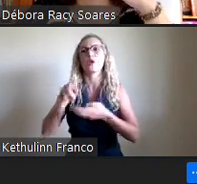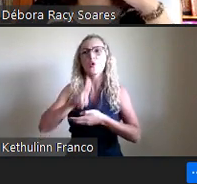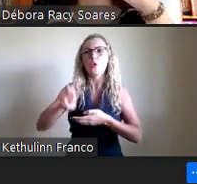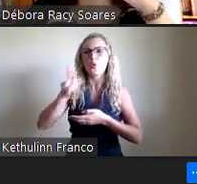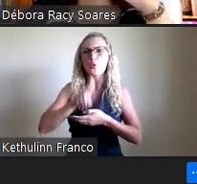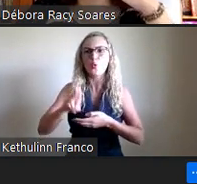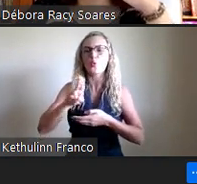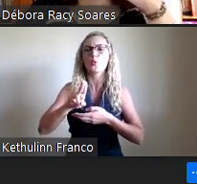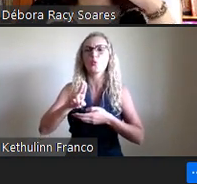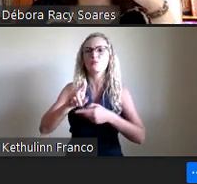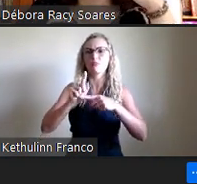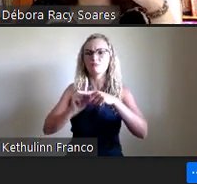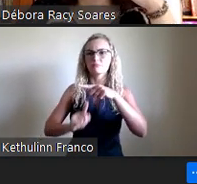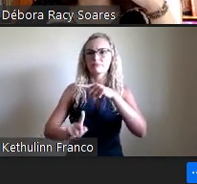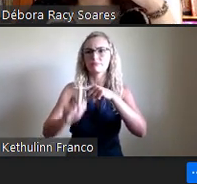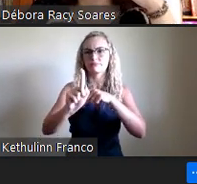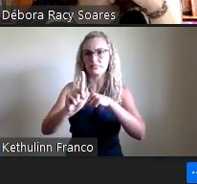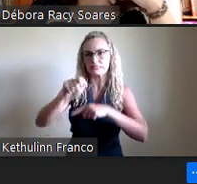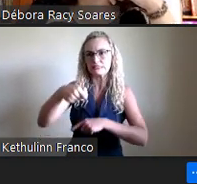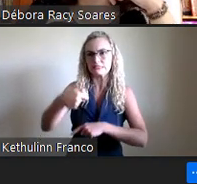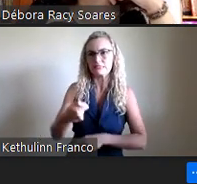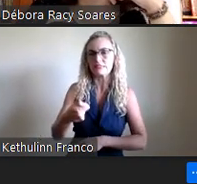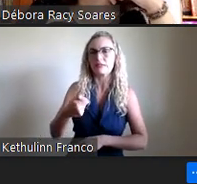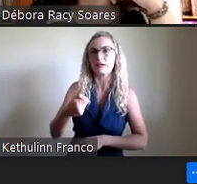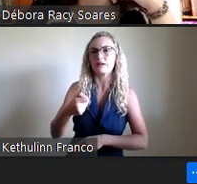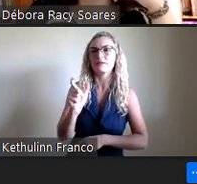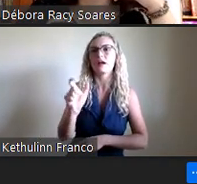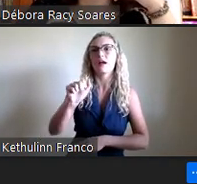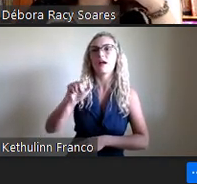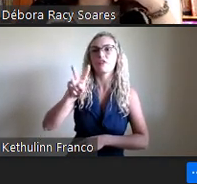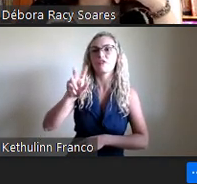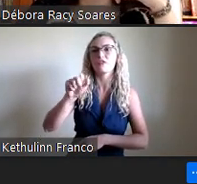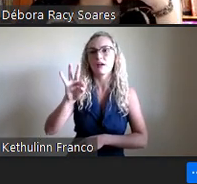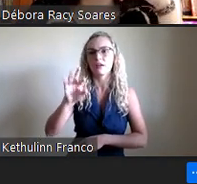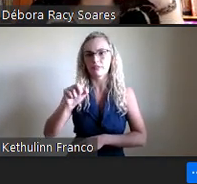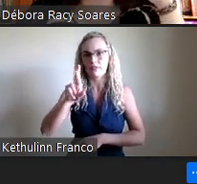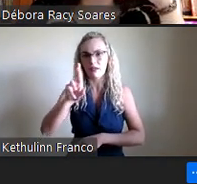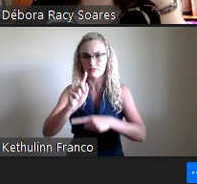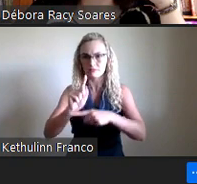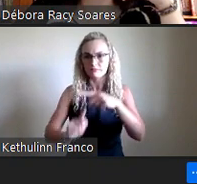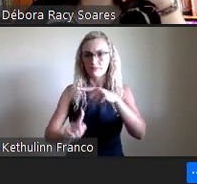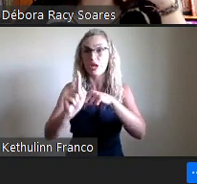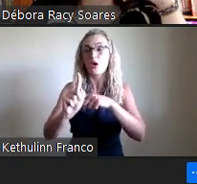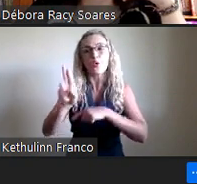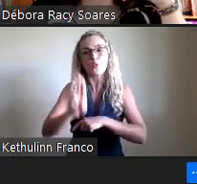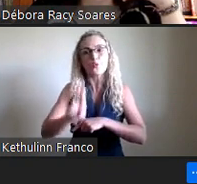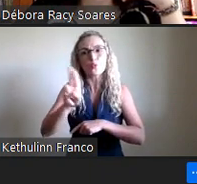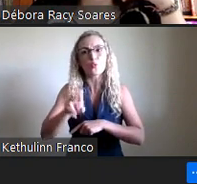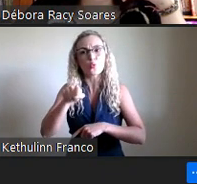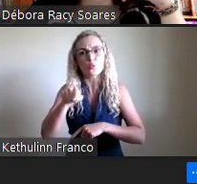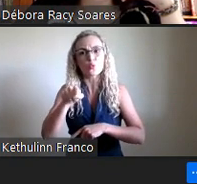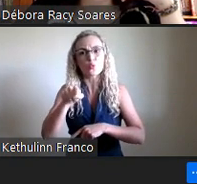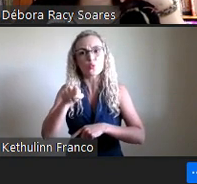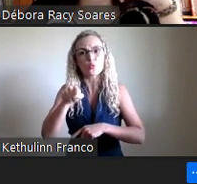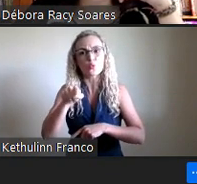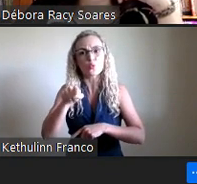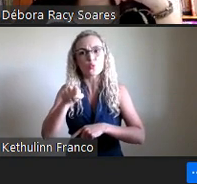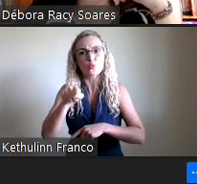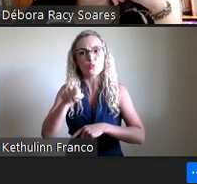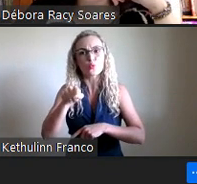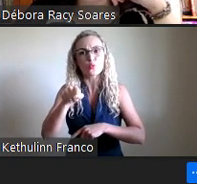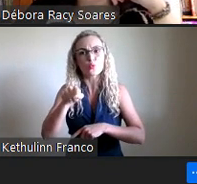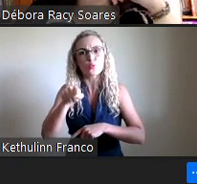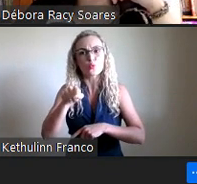e vice-versa. Então, por meio desses aplicativos, é muito gostoso para os que estão aprendendo a